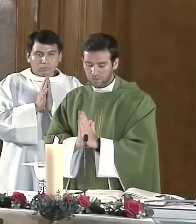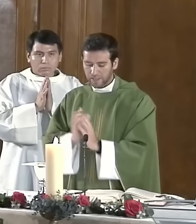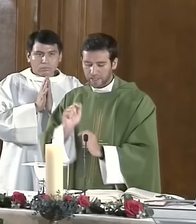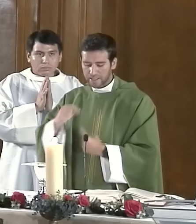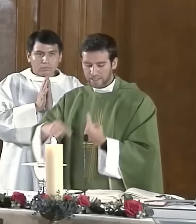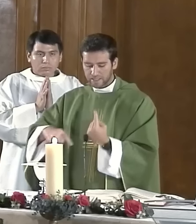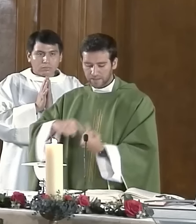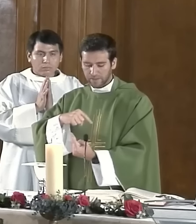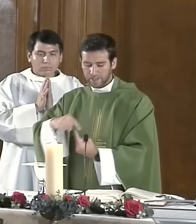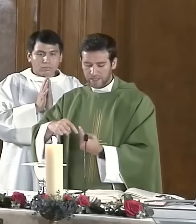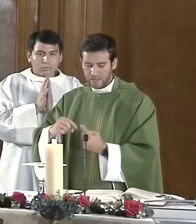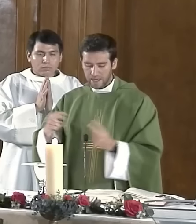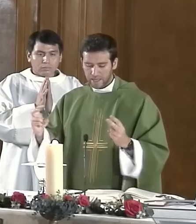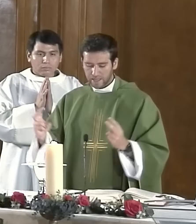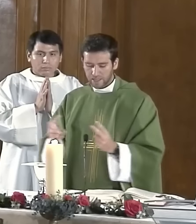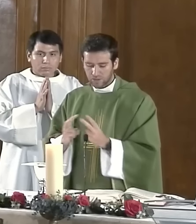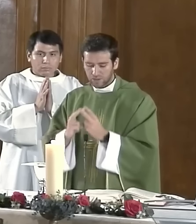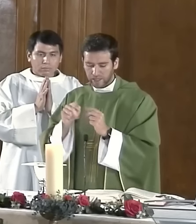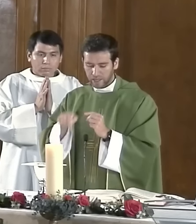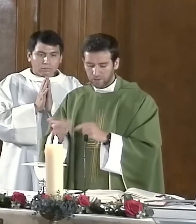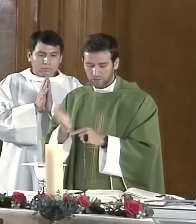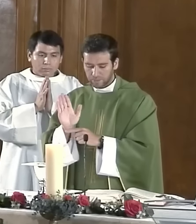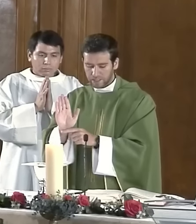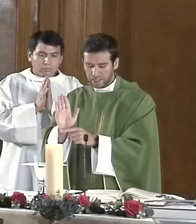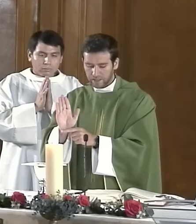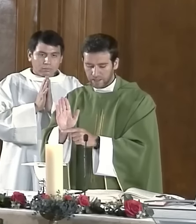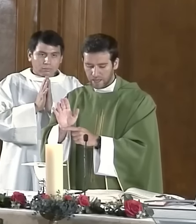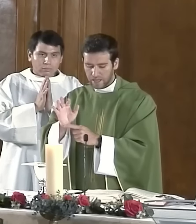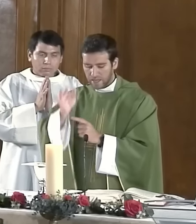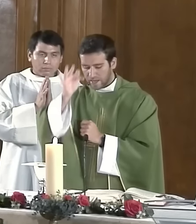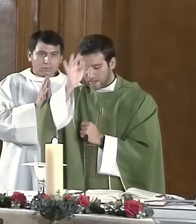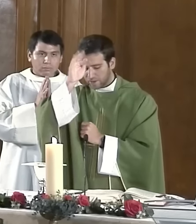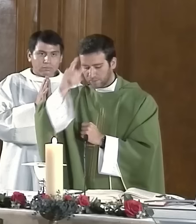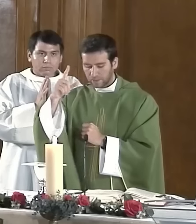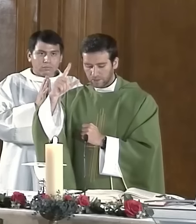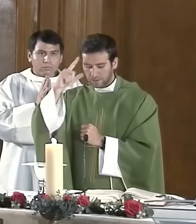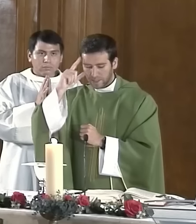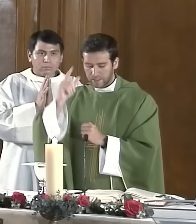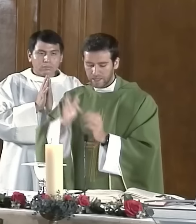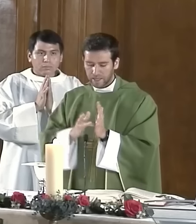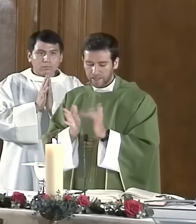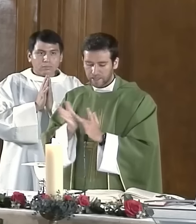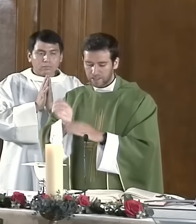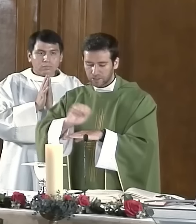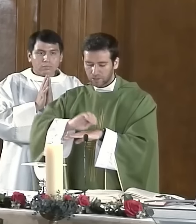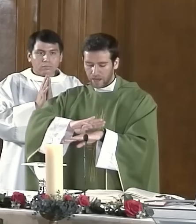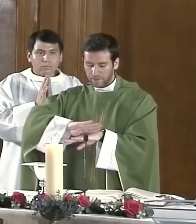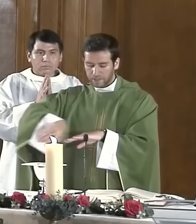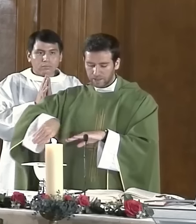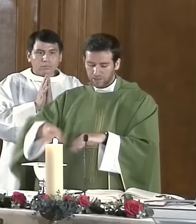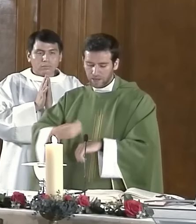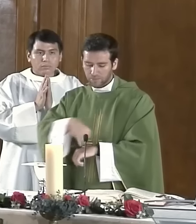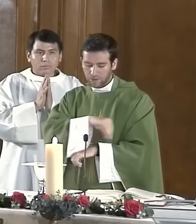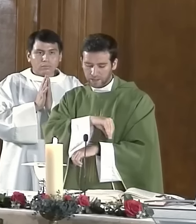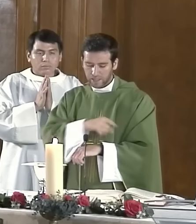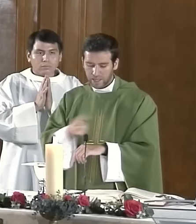súplicas de esta familia que has congregado en tu presencia en el domingo, día en que Cristo ha vencido a la muerte y